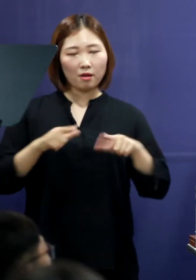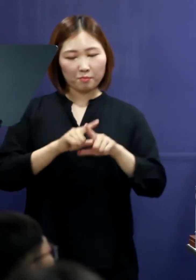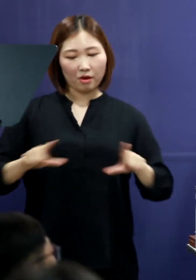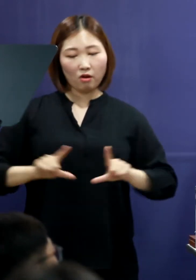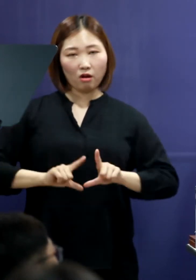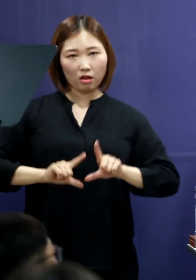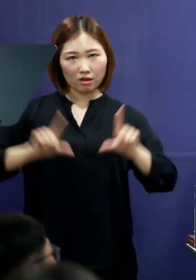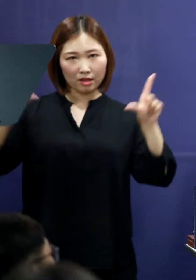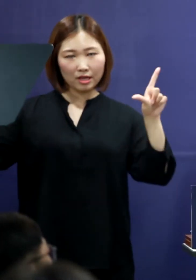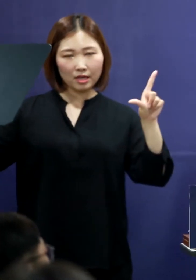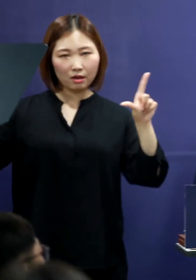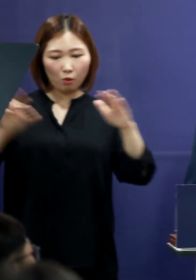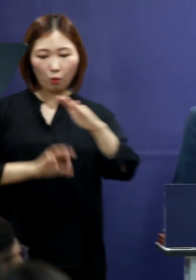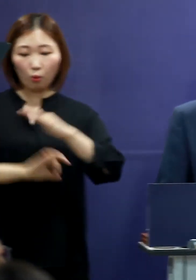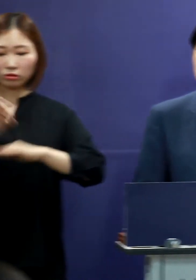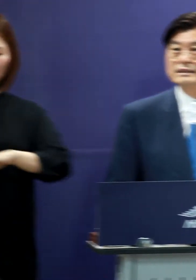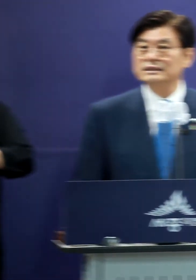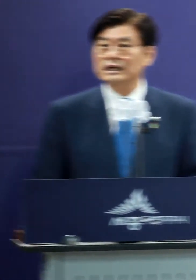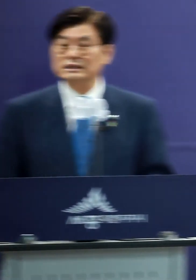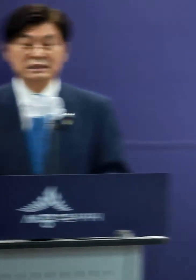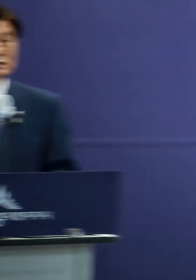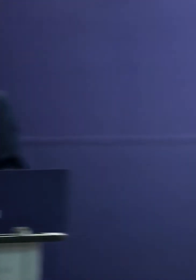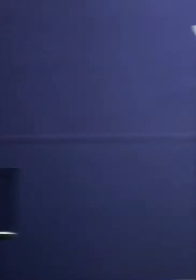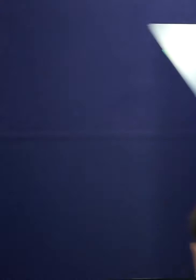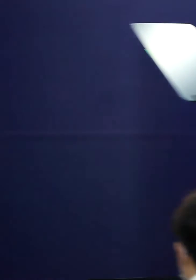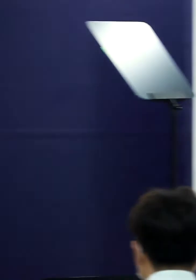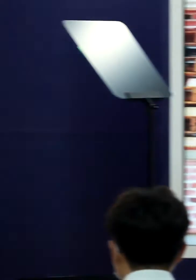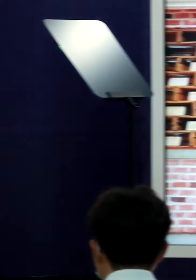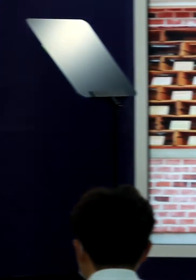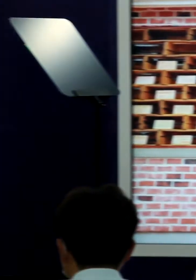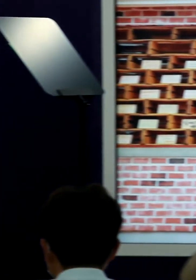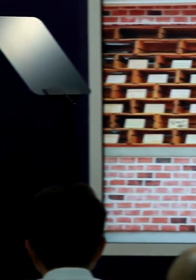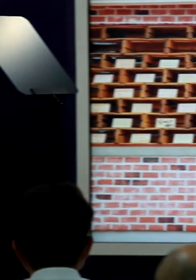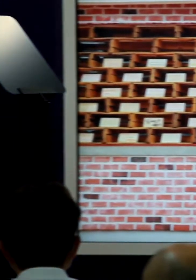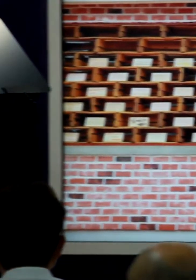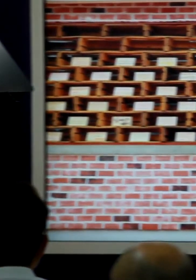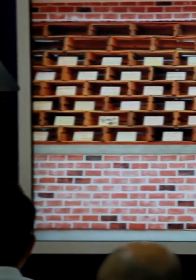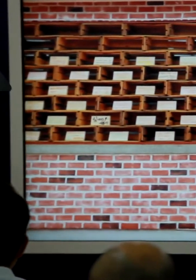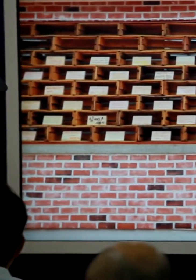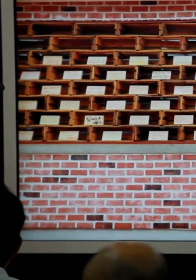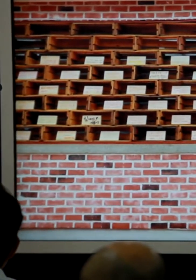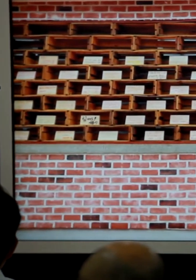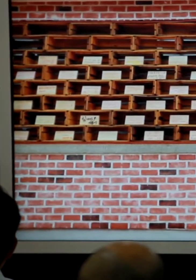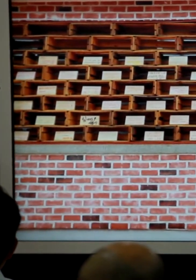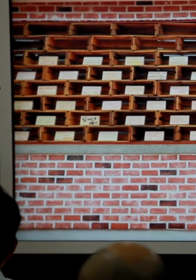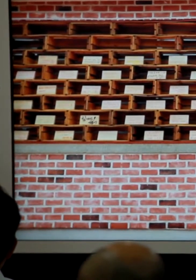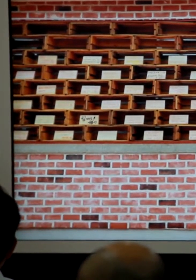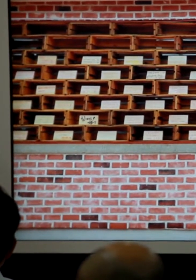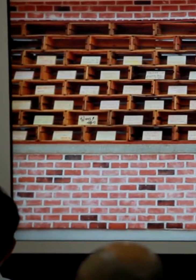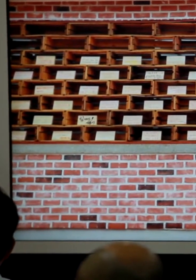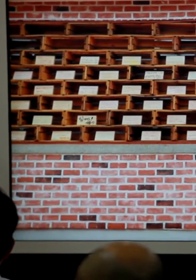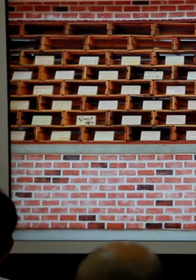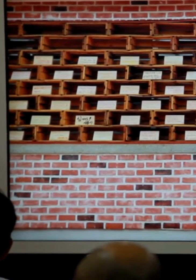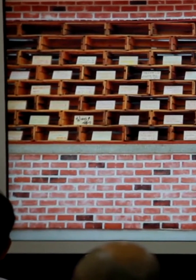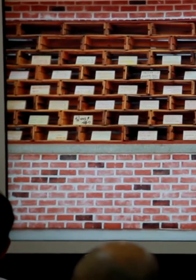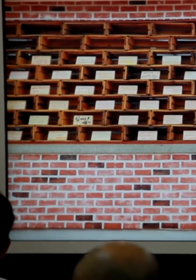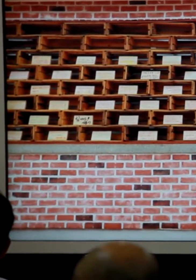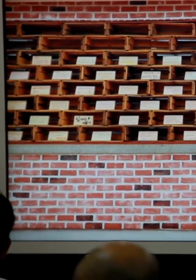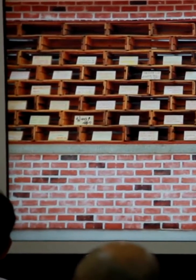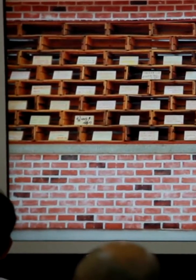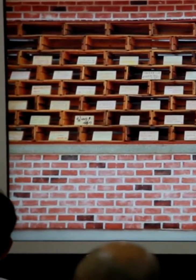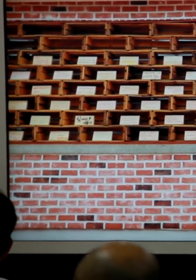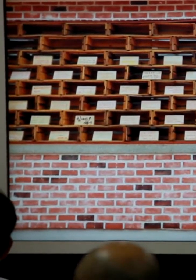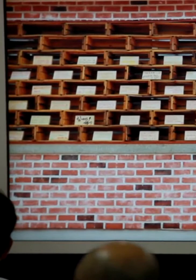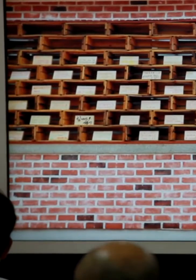평일에 오전 10시부터 오후 5시까지 운영을 하게 되고 또 누구나 찾으신 분들은 무료로 이용할